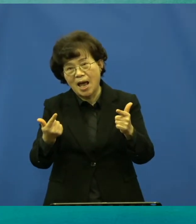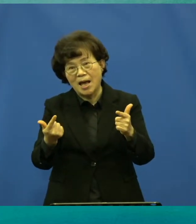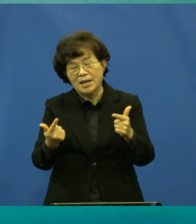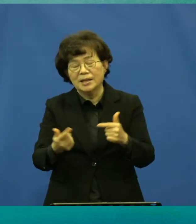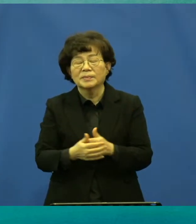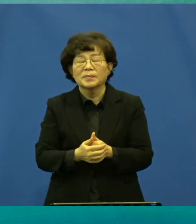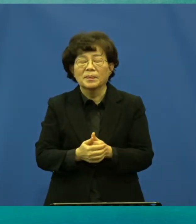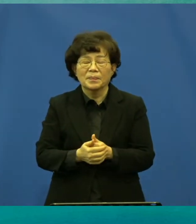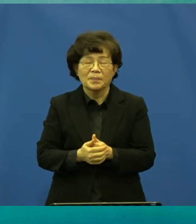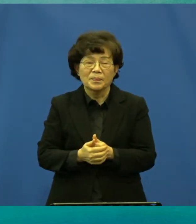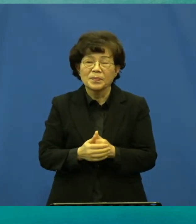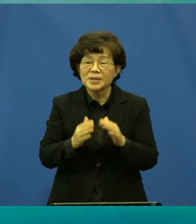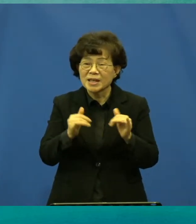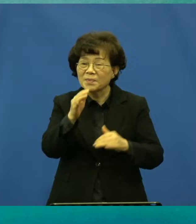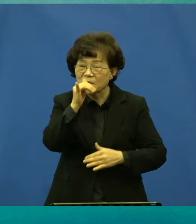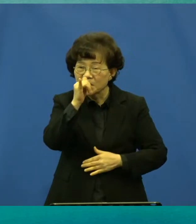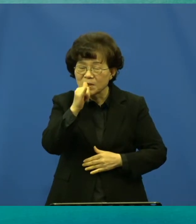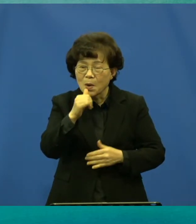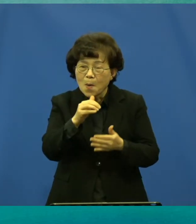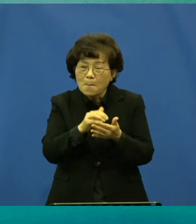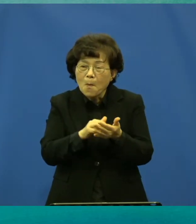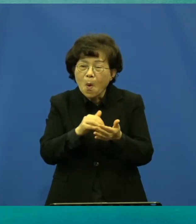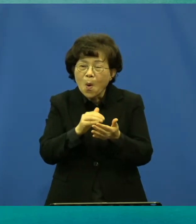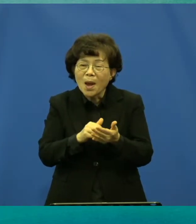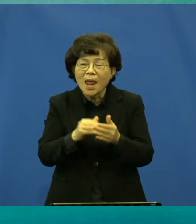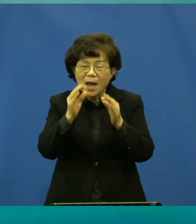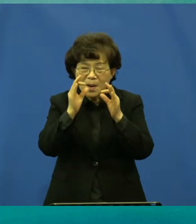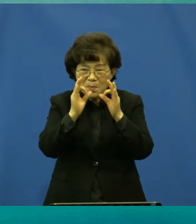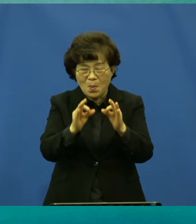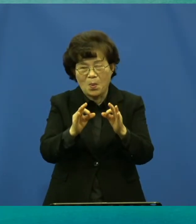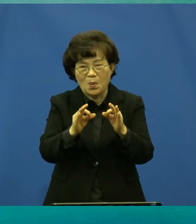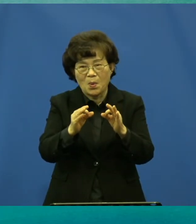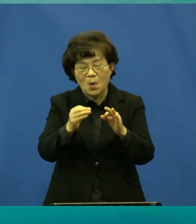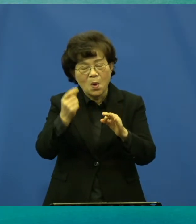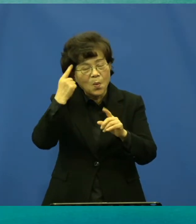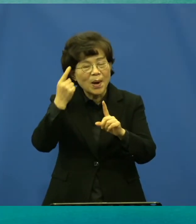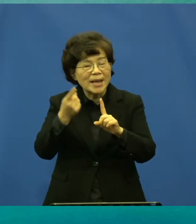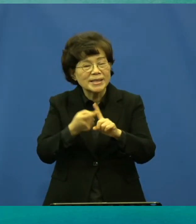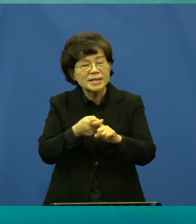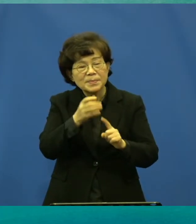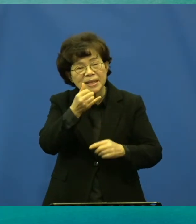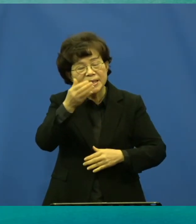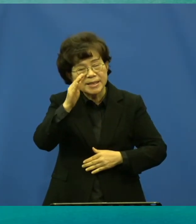간음증입니다. 몰래 훔쳐오기. 관심은 있어. 그러나